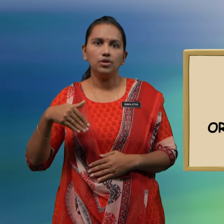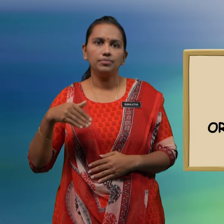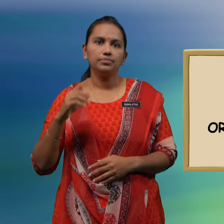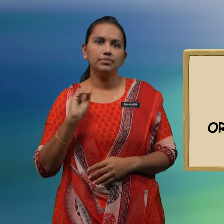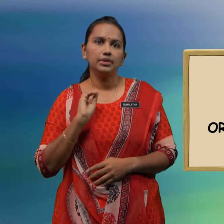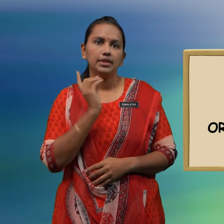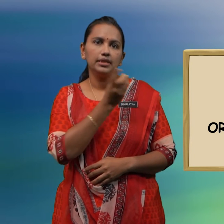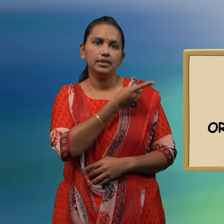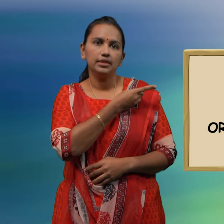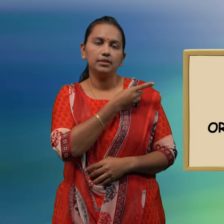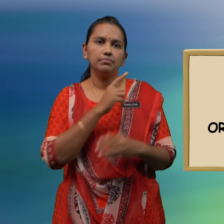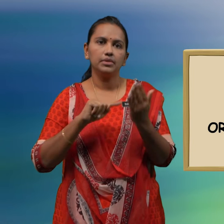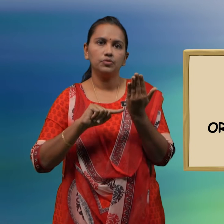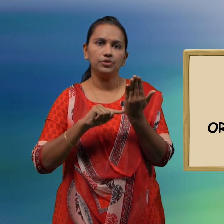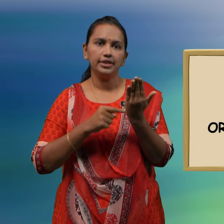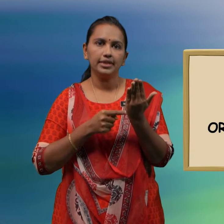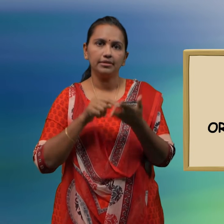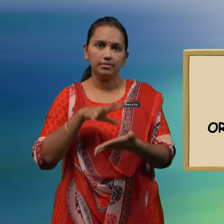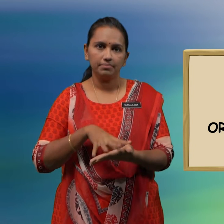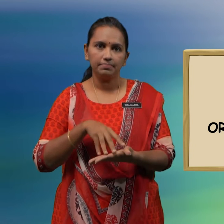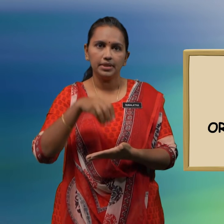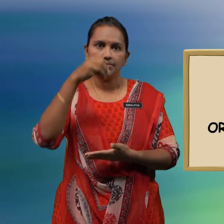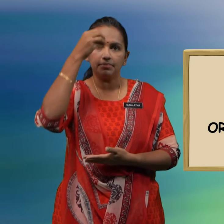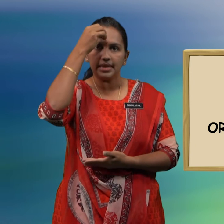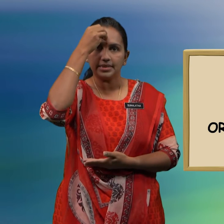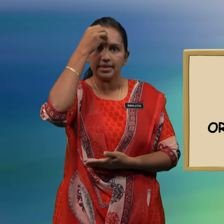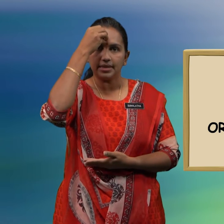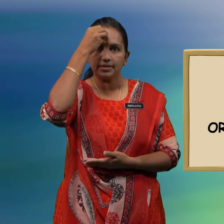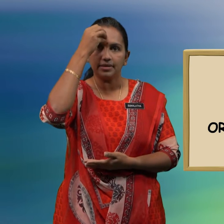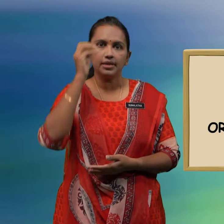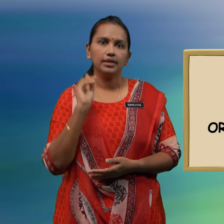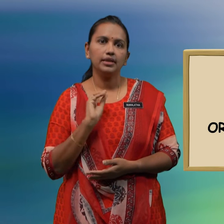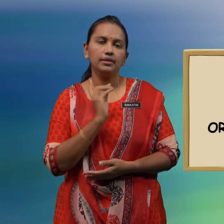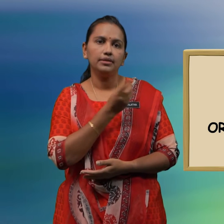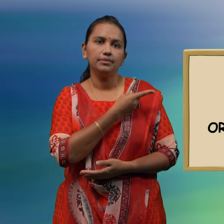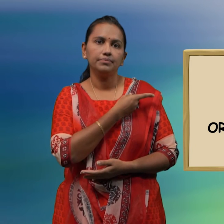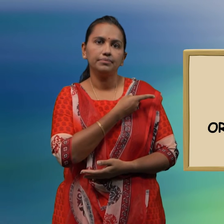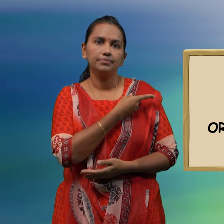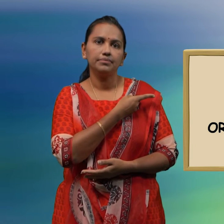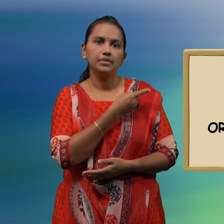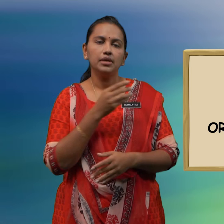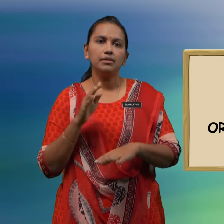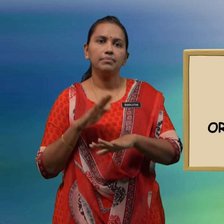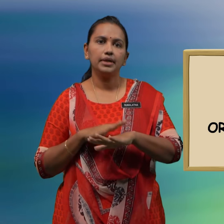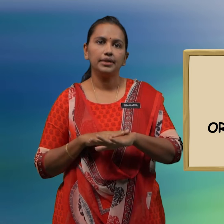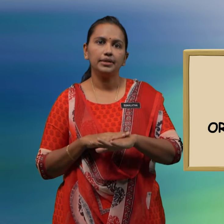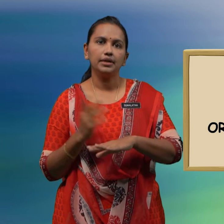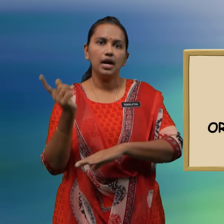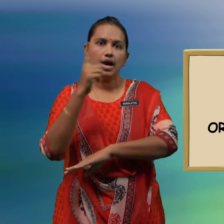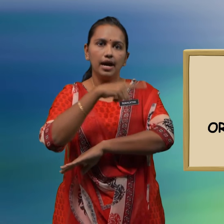Sebelum kita memulakan pembelajaran kita pada